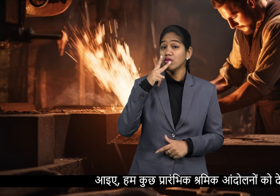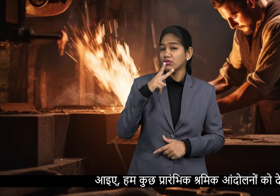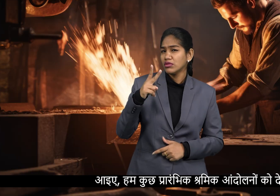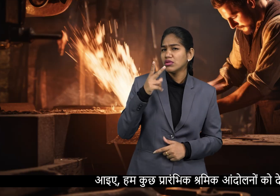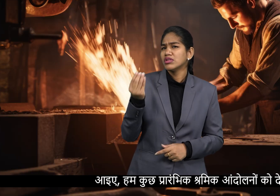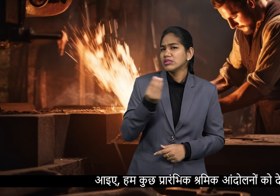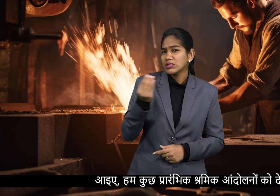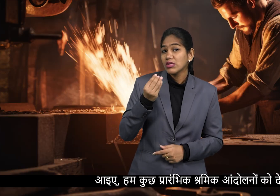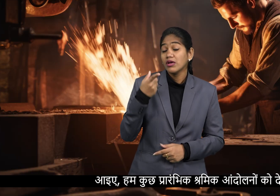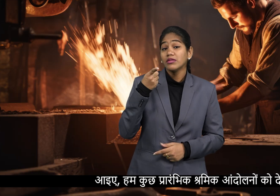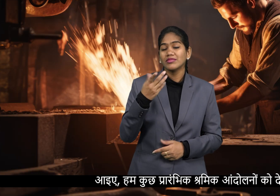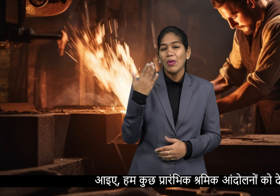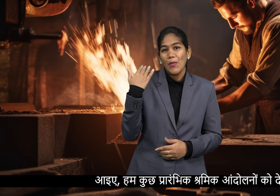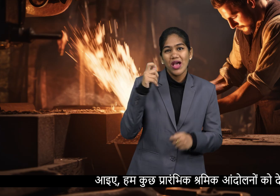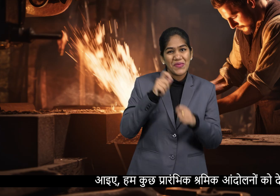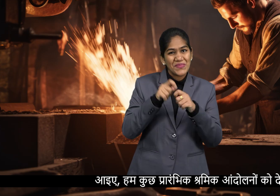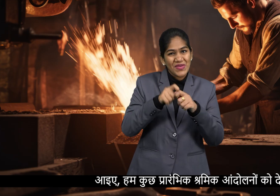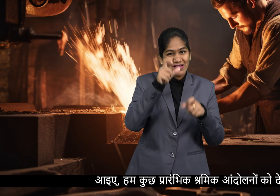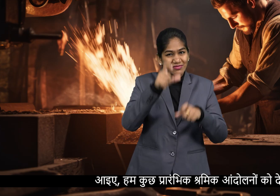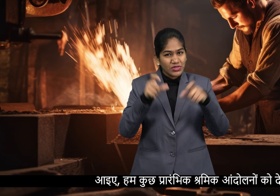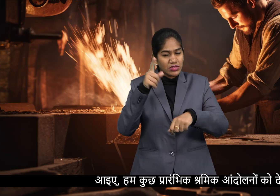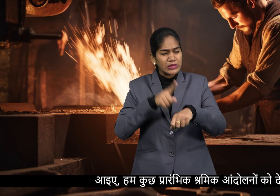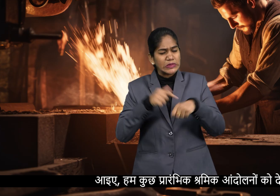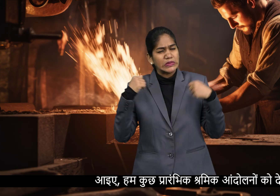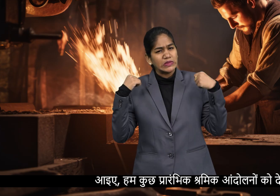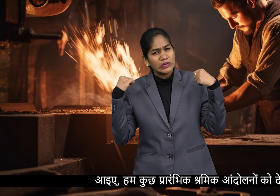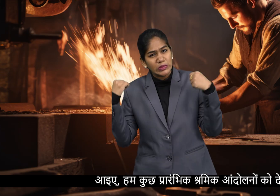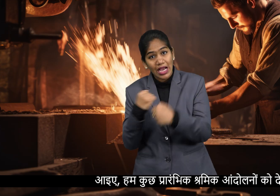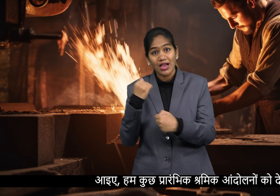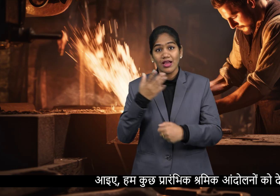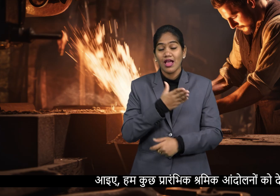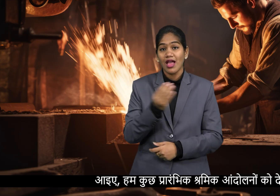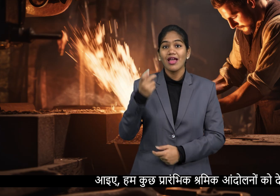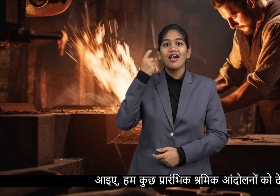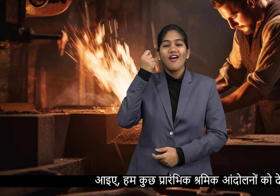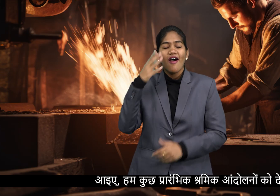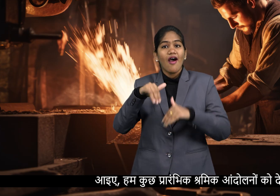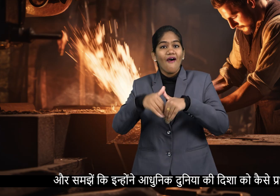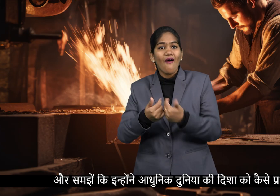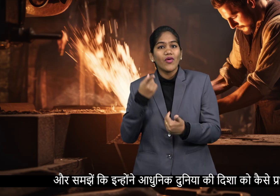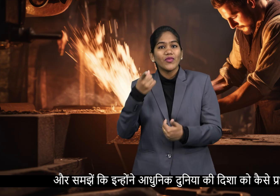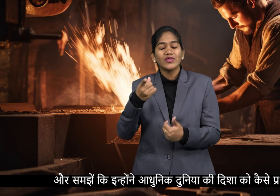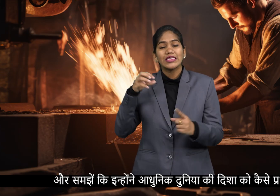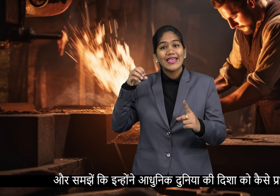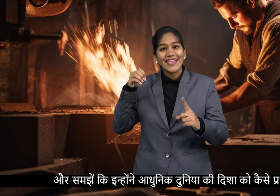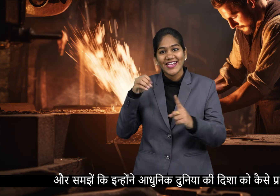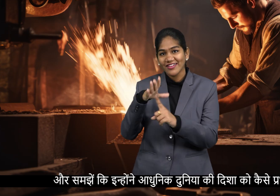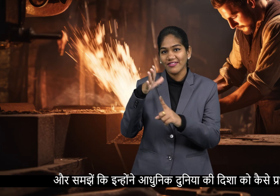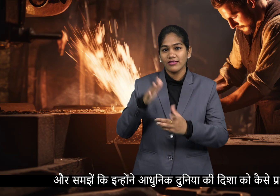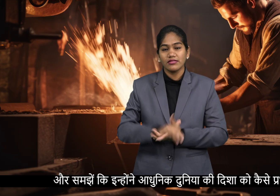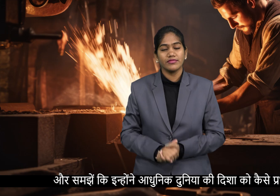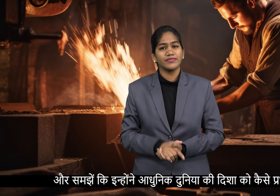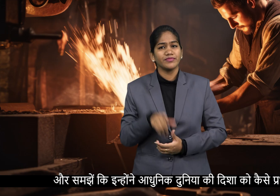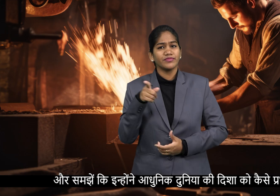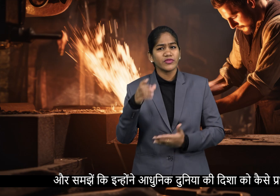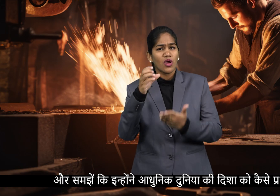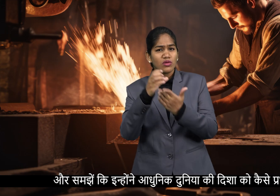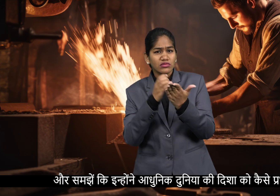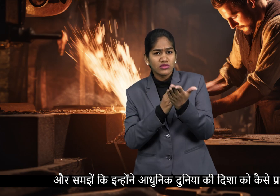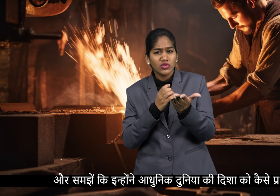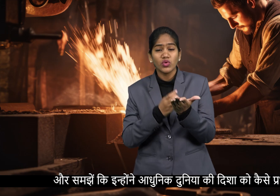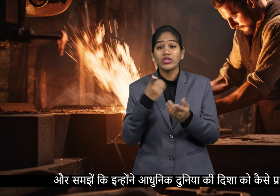आइए हम कुछ प्रारंभिक श्रमिक आंदोलनों को देखें और समझें कि